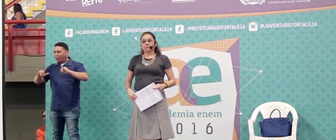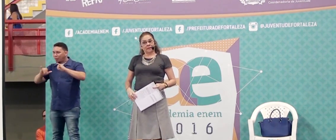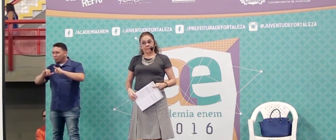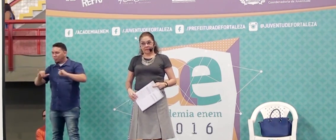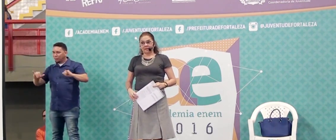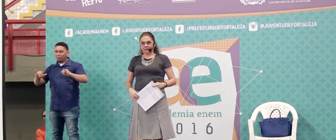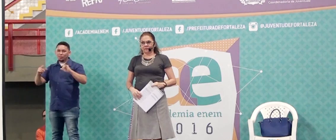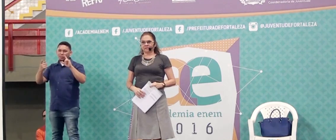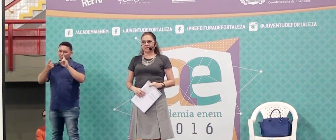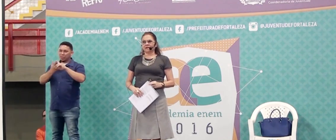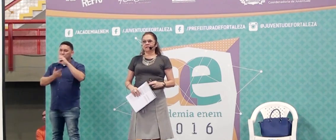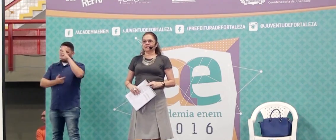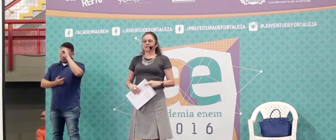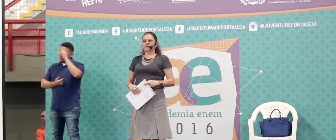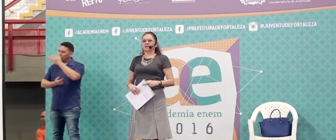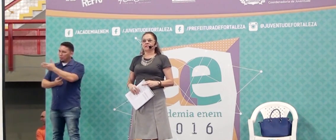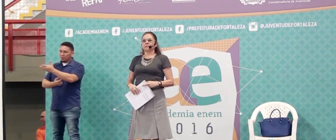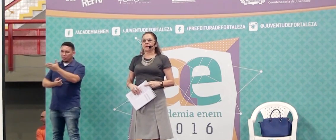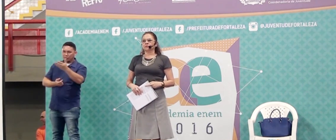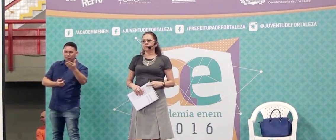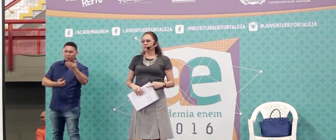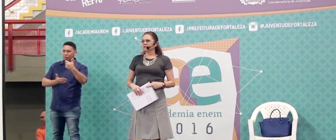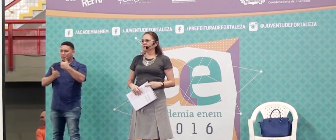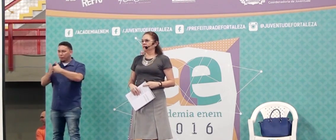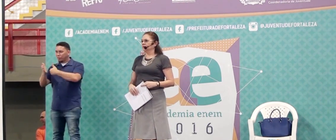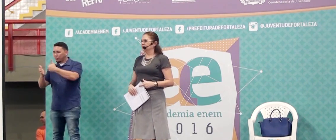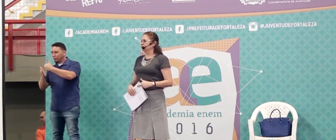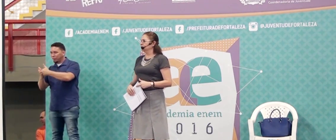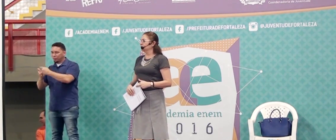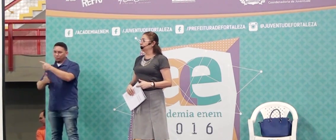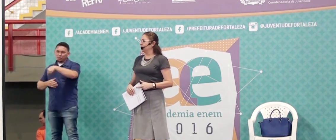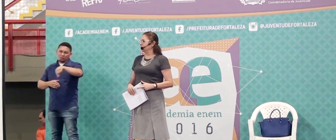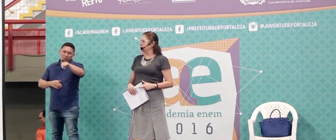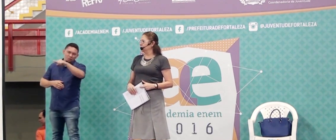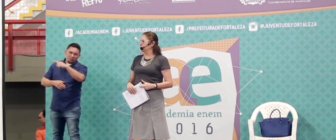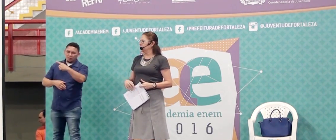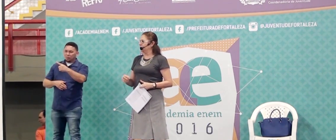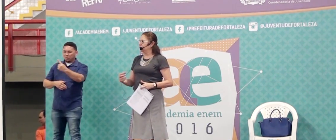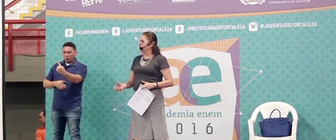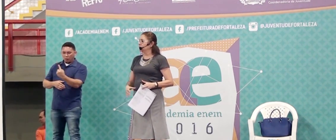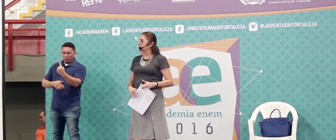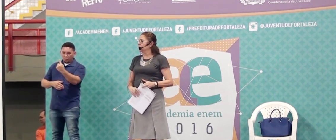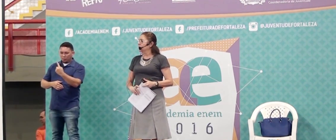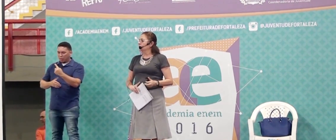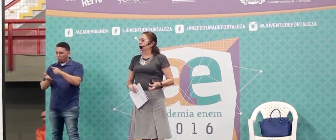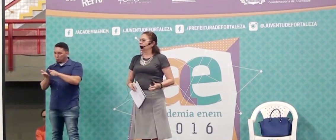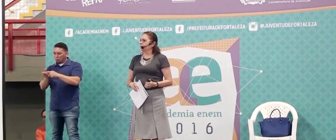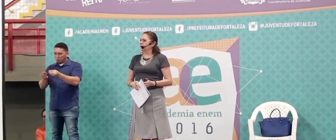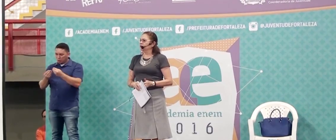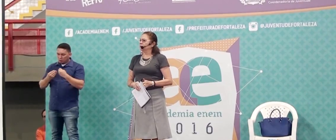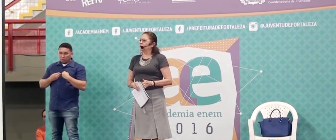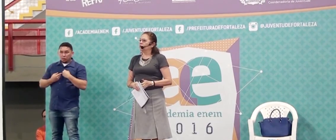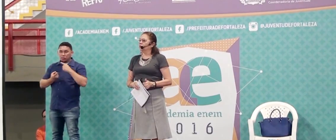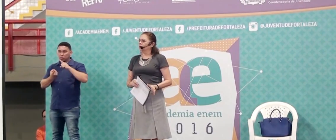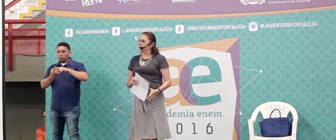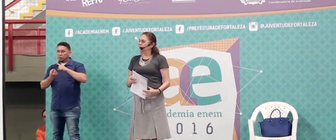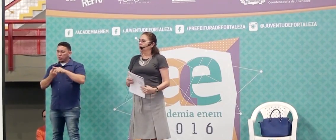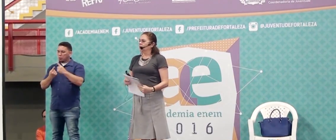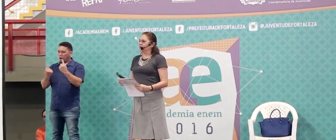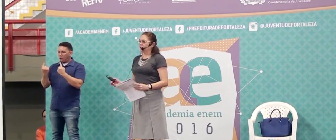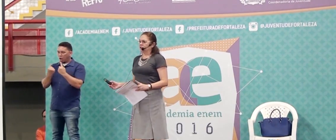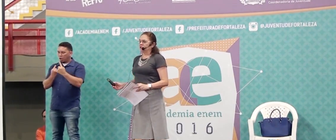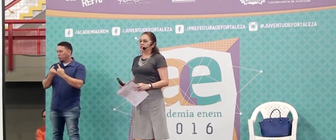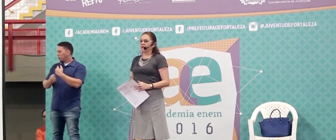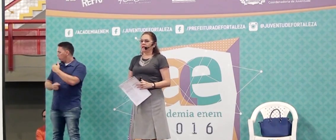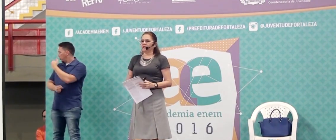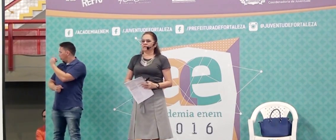informações, também aprender com vocês, através das perguntas que vocês nos fazem nos bilhetinhos e que também nos procuram